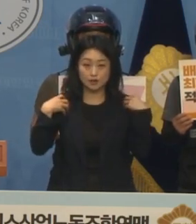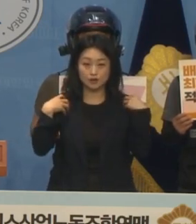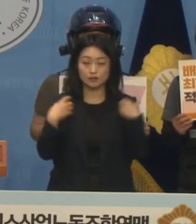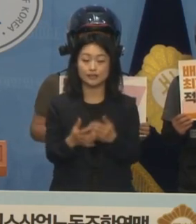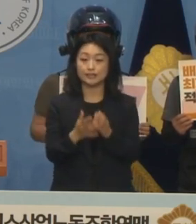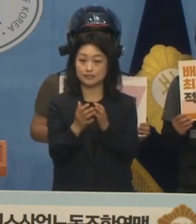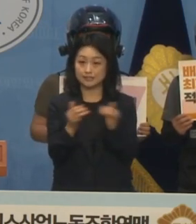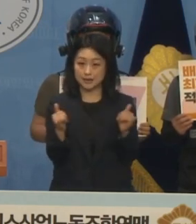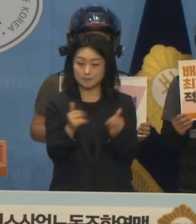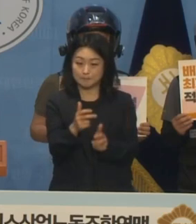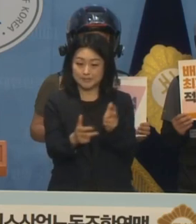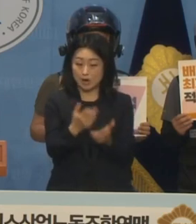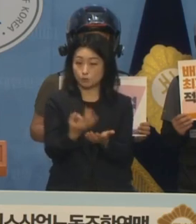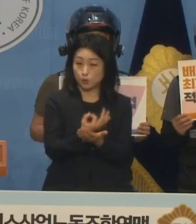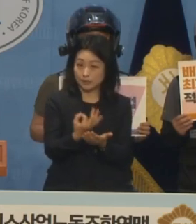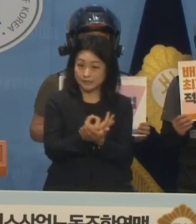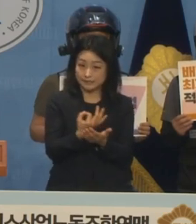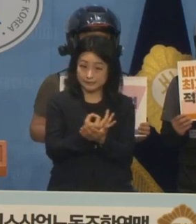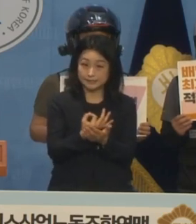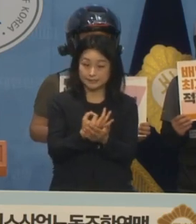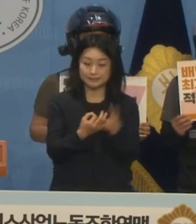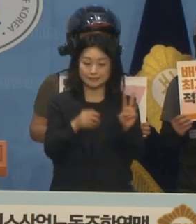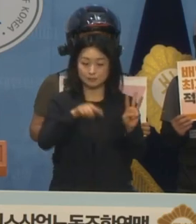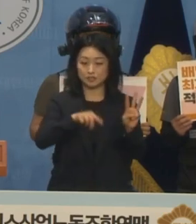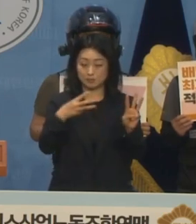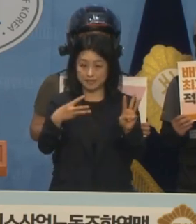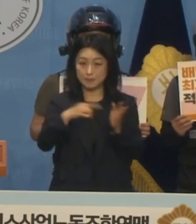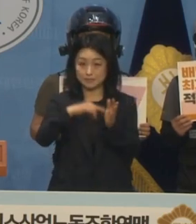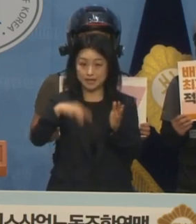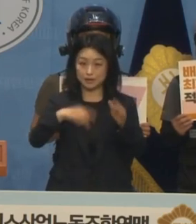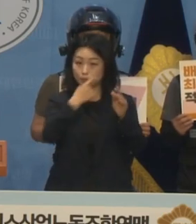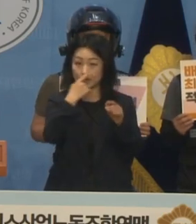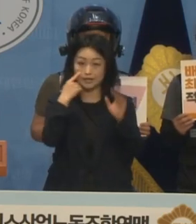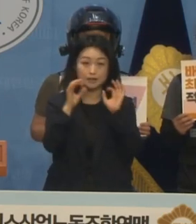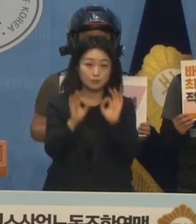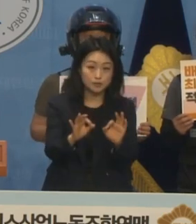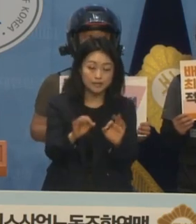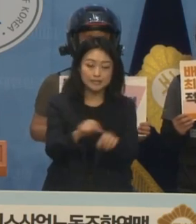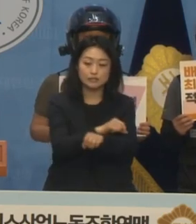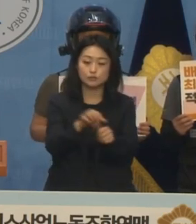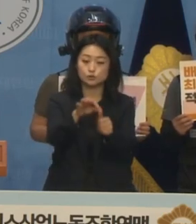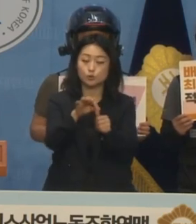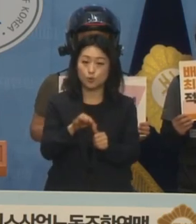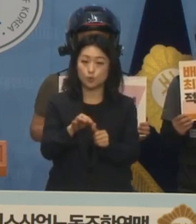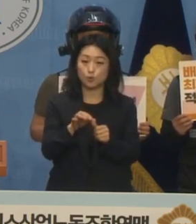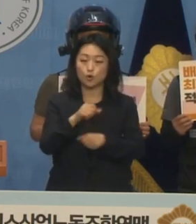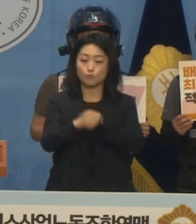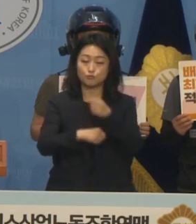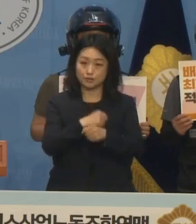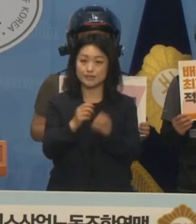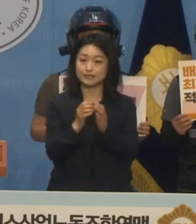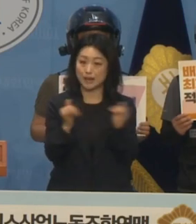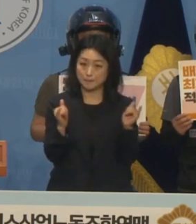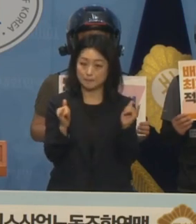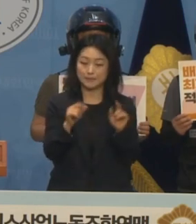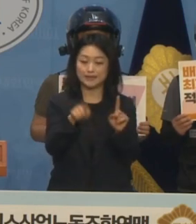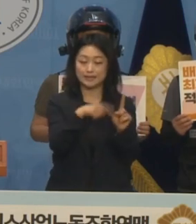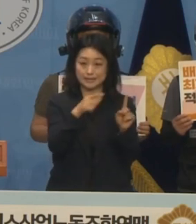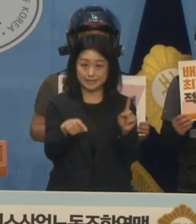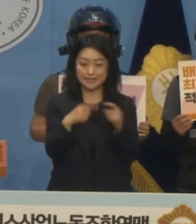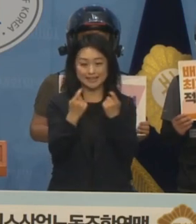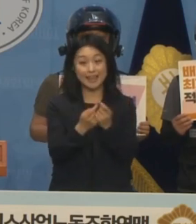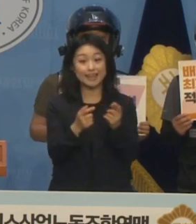용역 사업소득 원천 징수 현황 자료를 보면 특수고용 플랫폼 프리랜서 1인